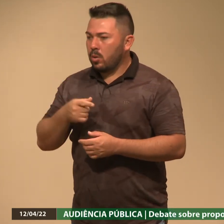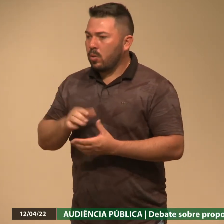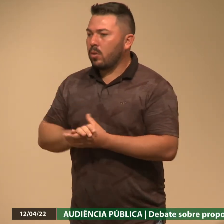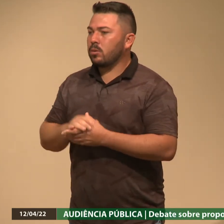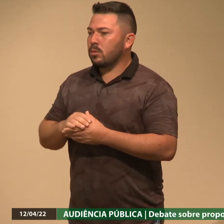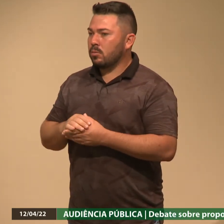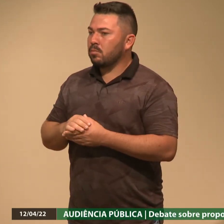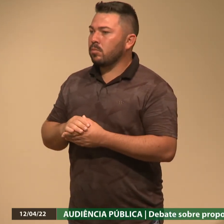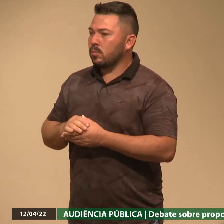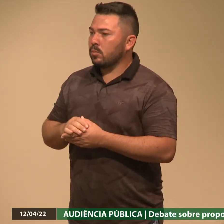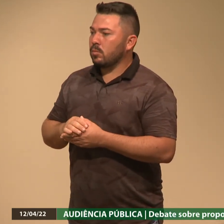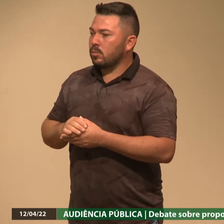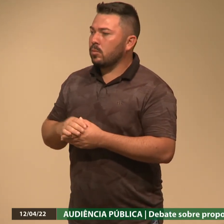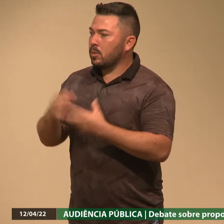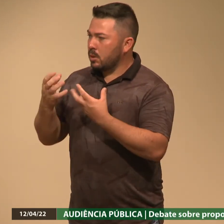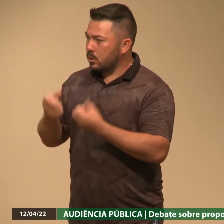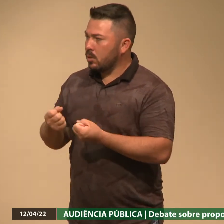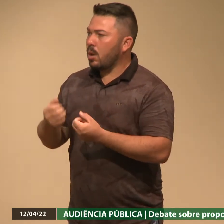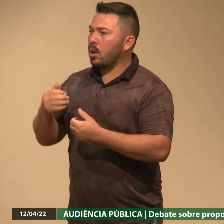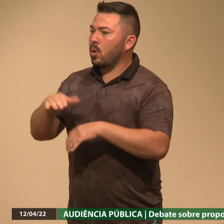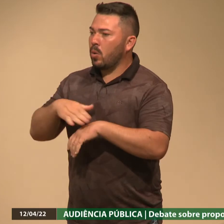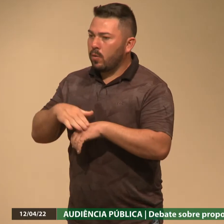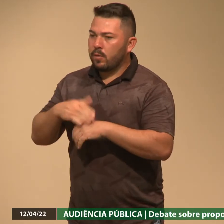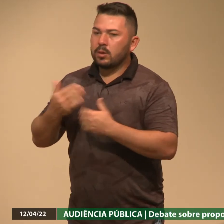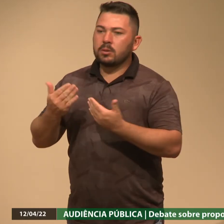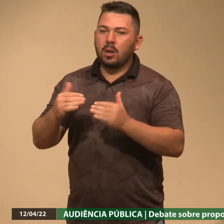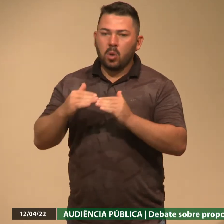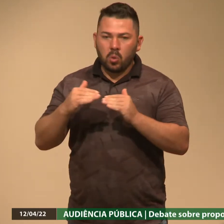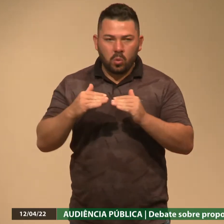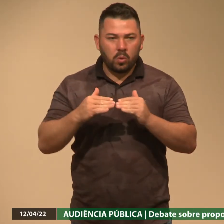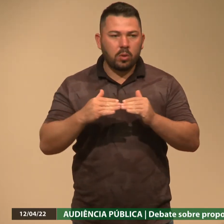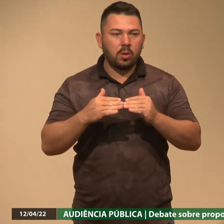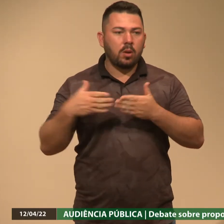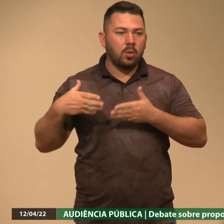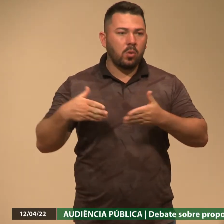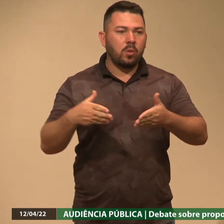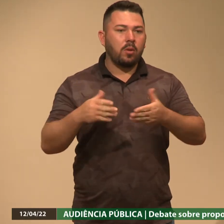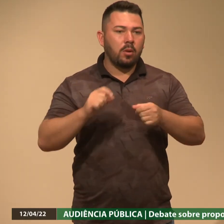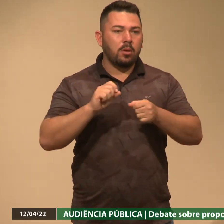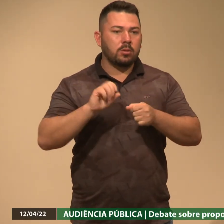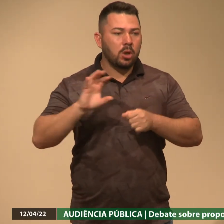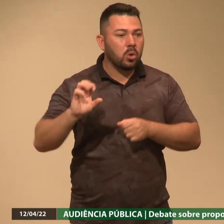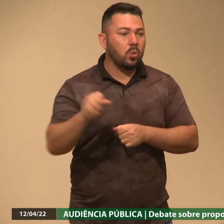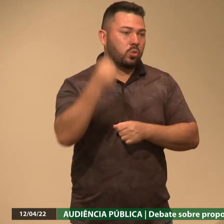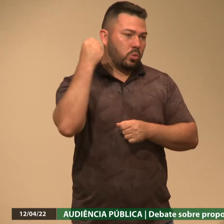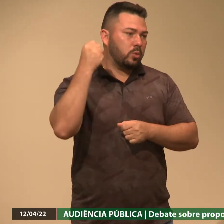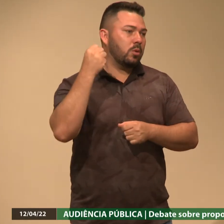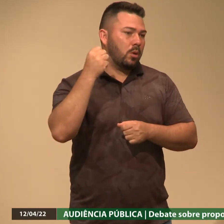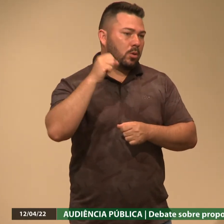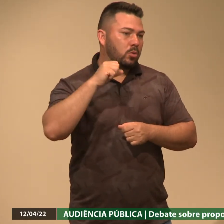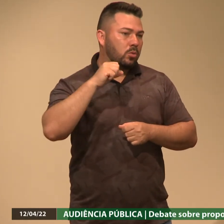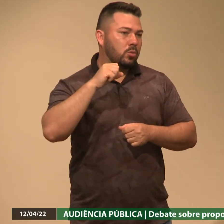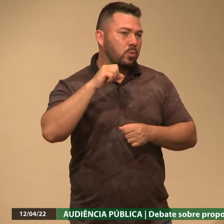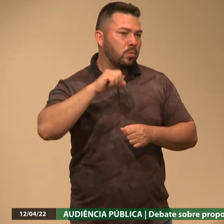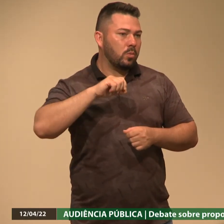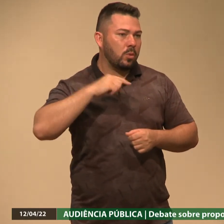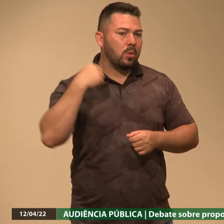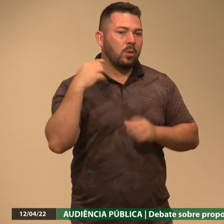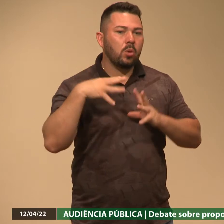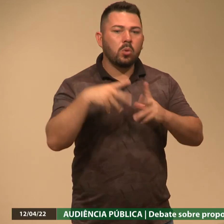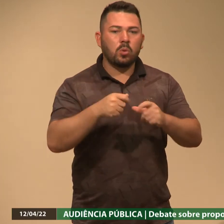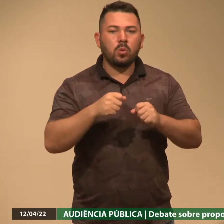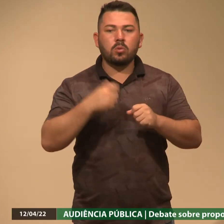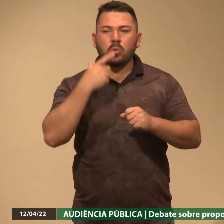dispostos a conversar a nos entender e fazer com que essa rota seja um sucesso que todos venham a ganhar todos